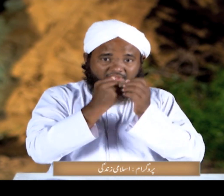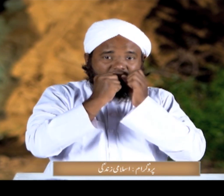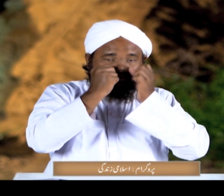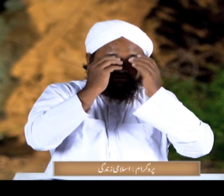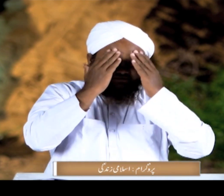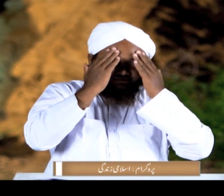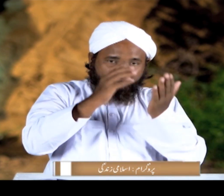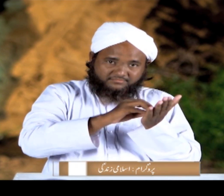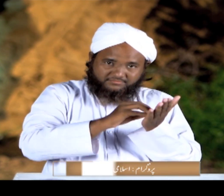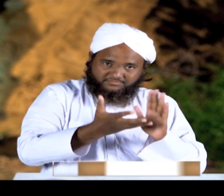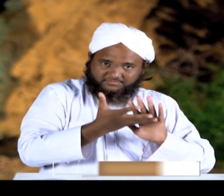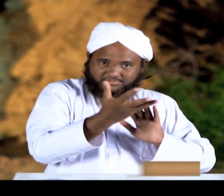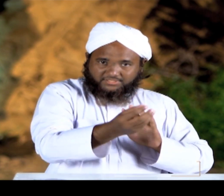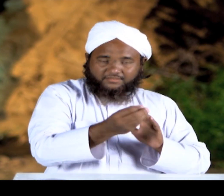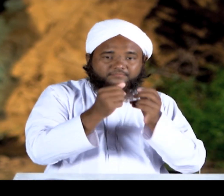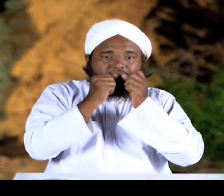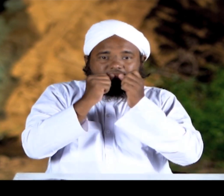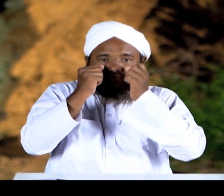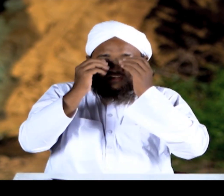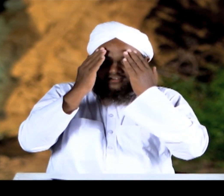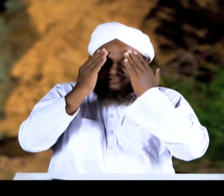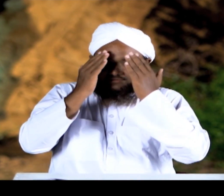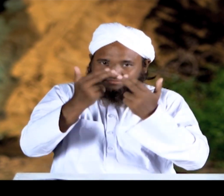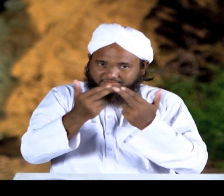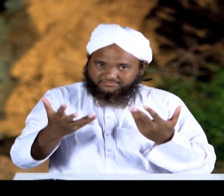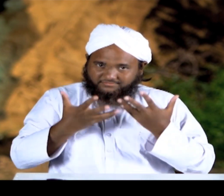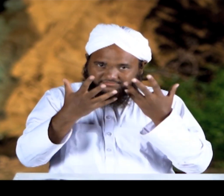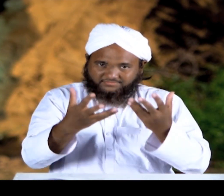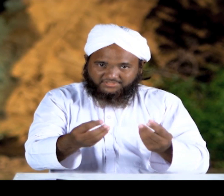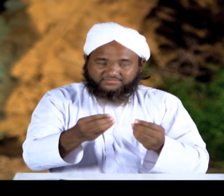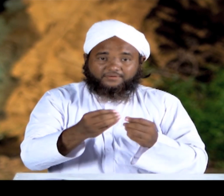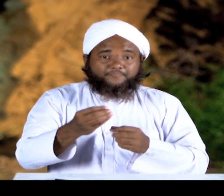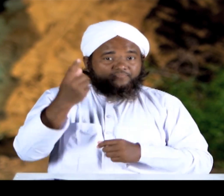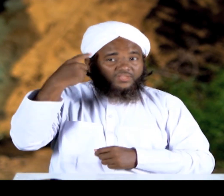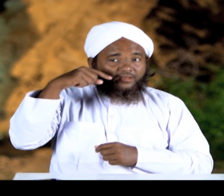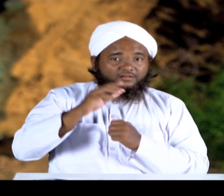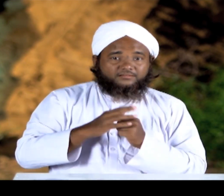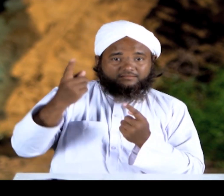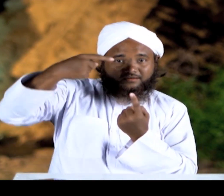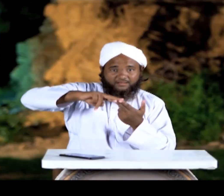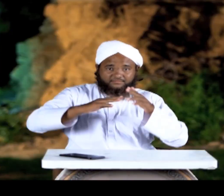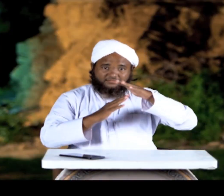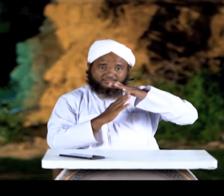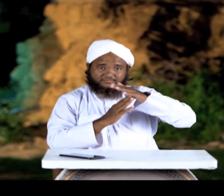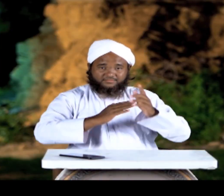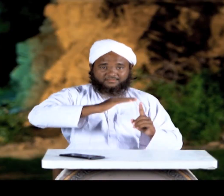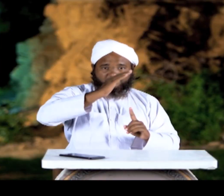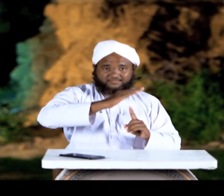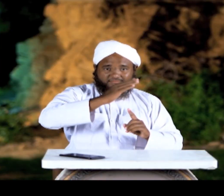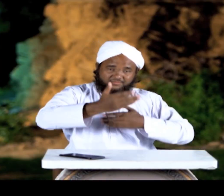درود پاک پڑھنے کی فضیلت سنتے ہیں۔ درود پاک کی فضیلت۔ حضرت سیدنا شیخ عبدالحق محدث دہلوی رحمۃ اللہ